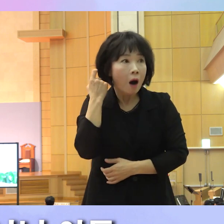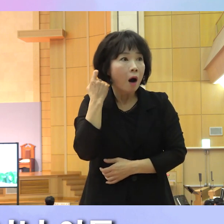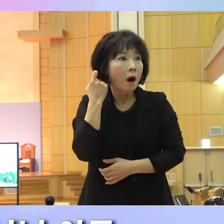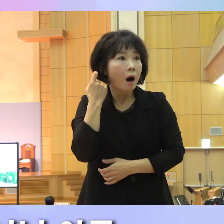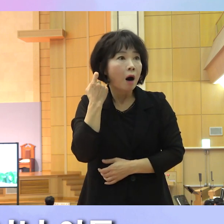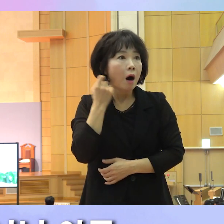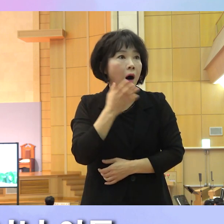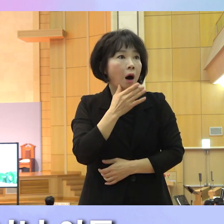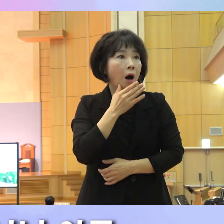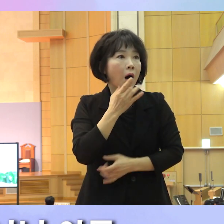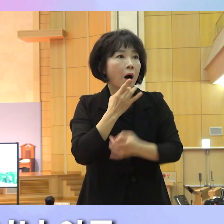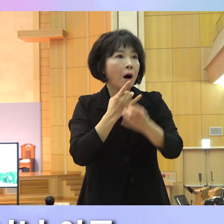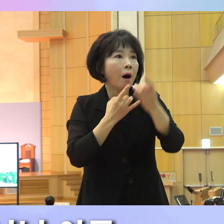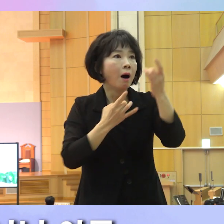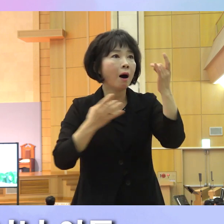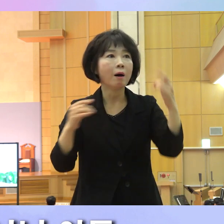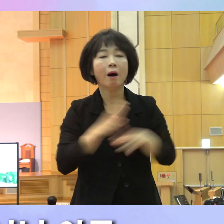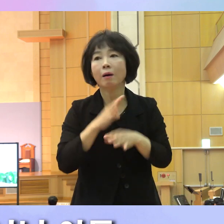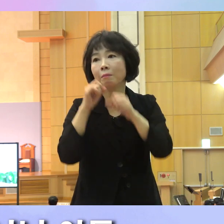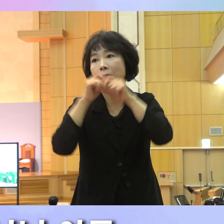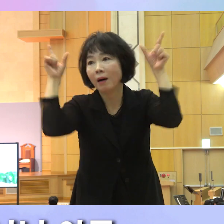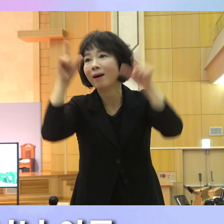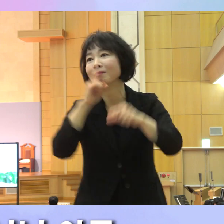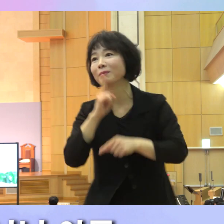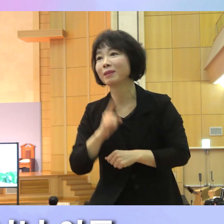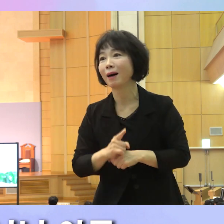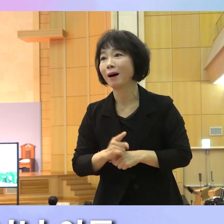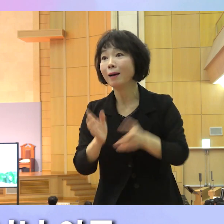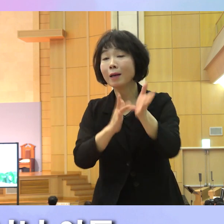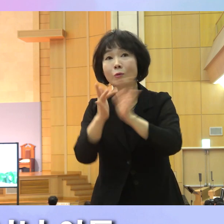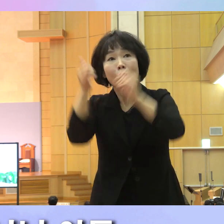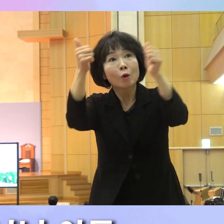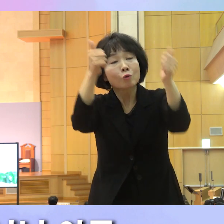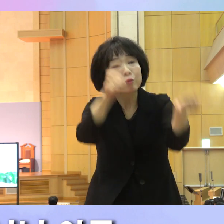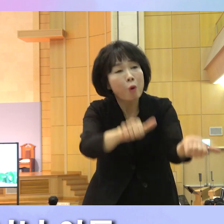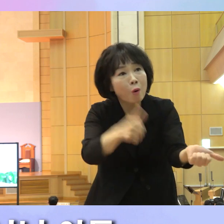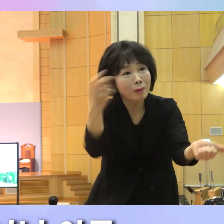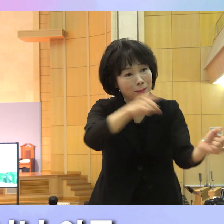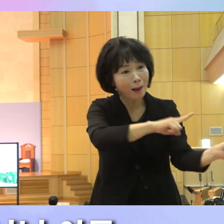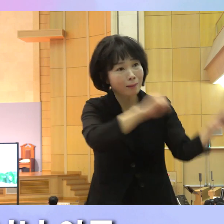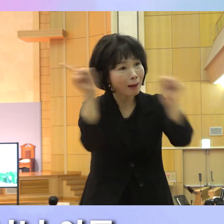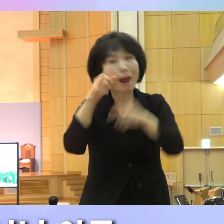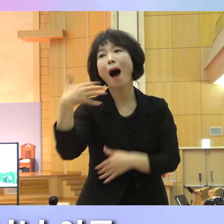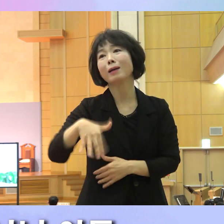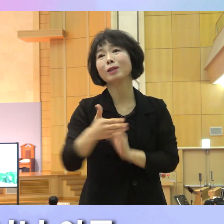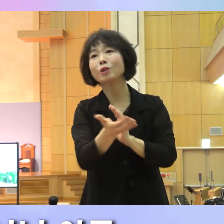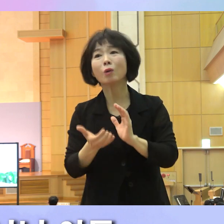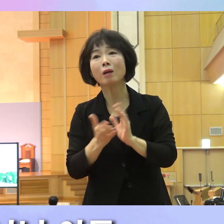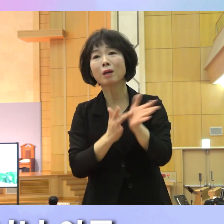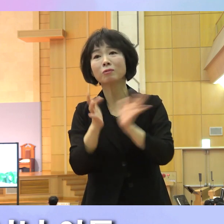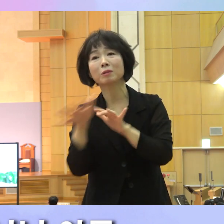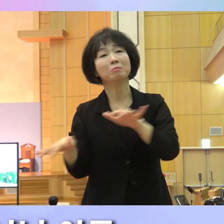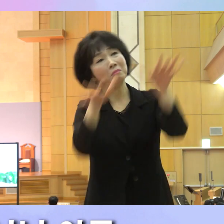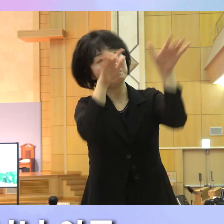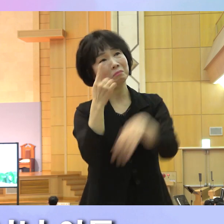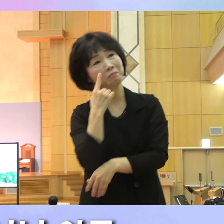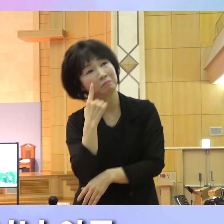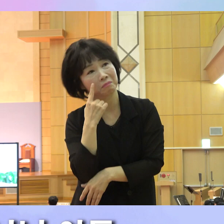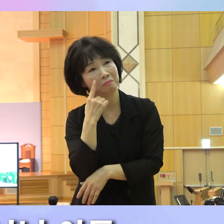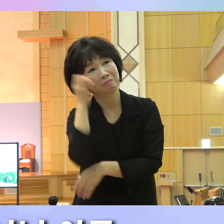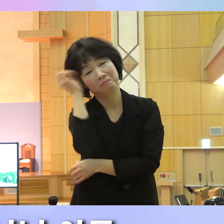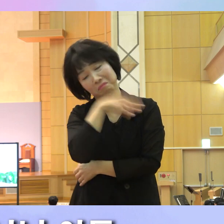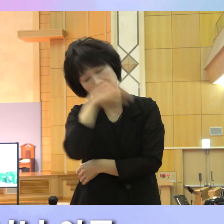되었지만 예수님이 십자가에 죽었다가 살아나기 전에는 예수님을 어떻게 믿었나요? 믿긴